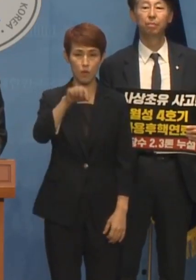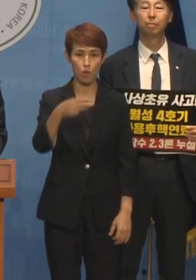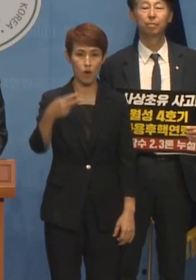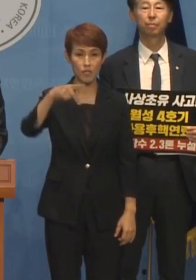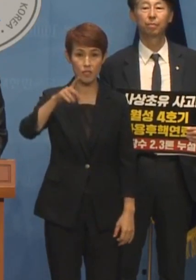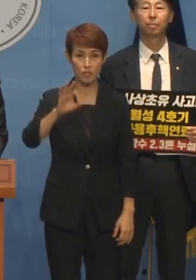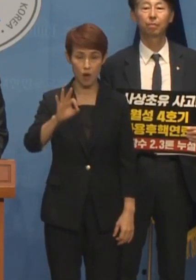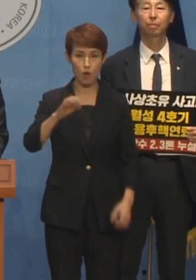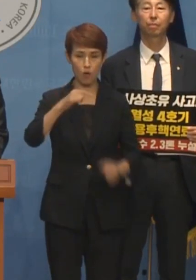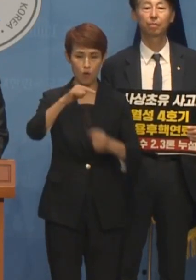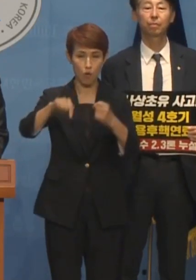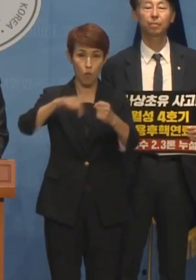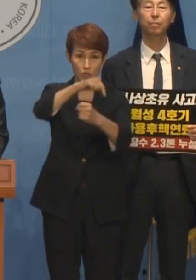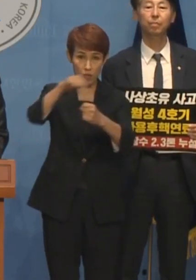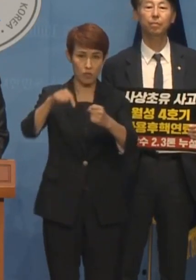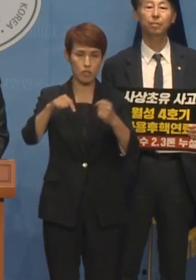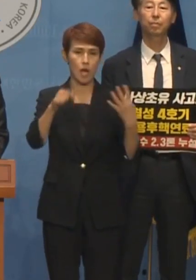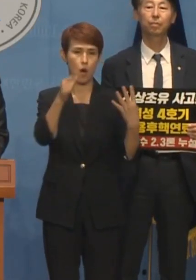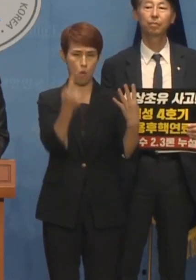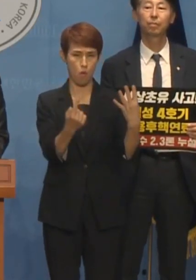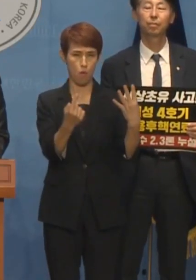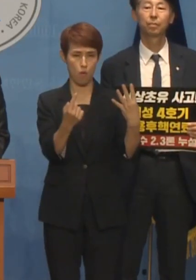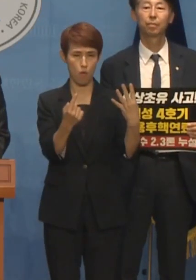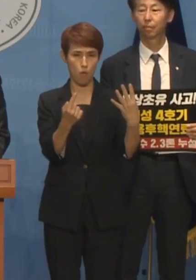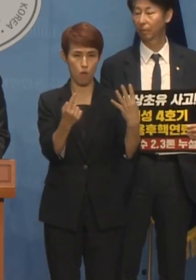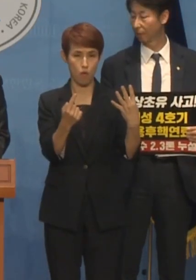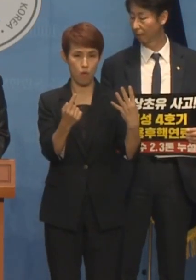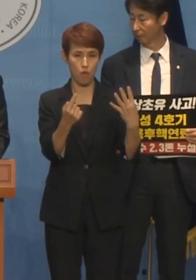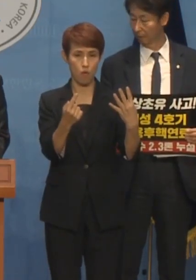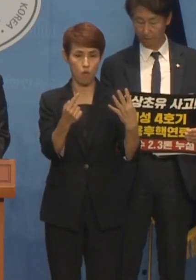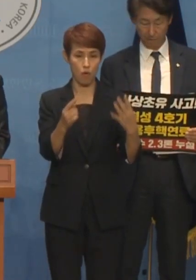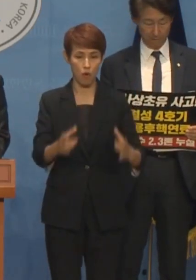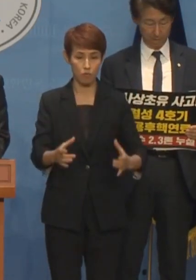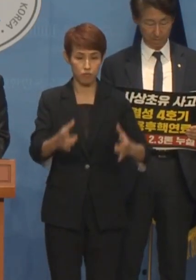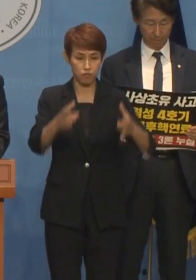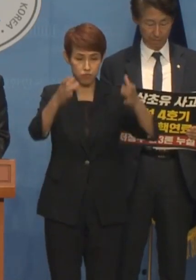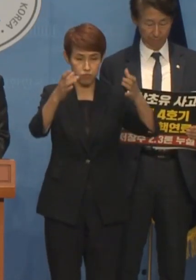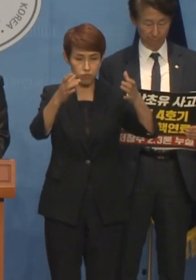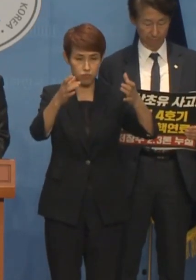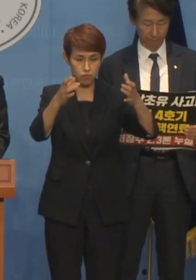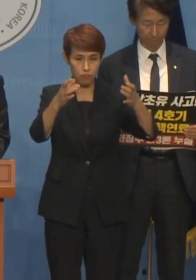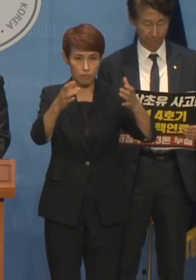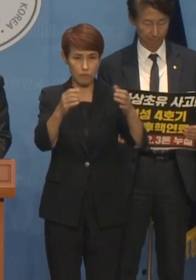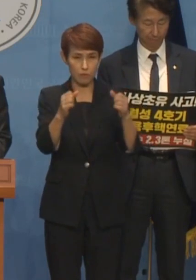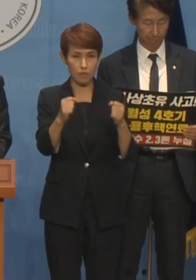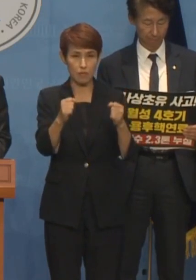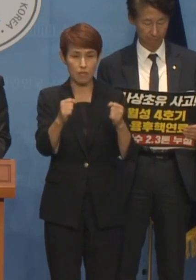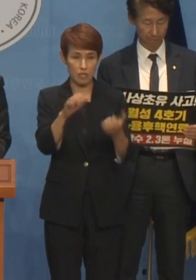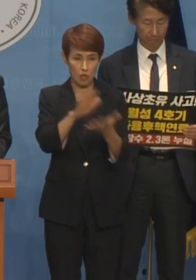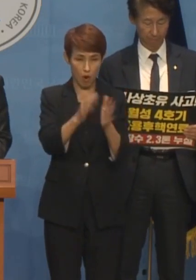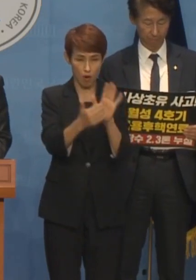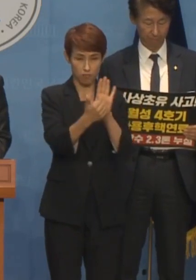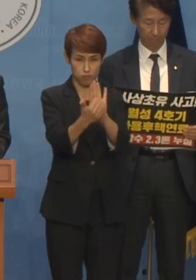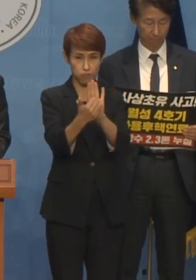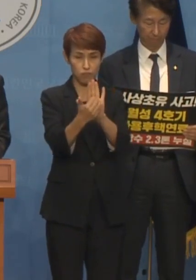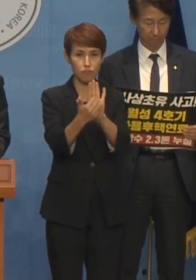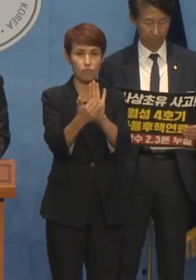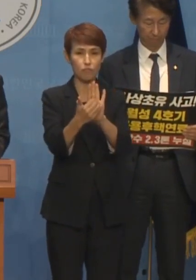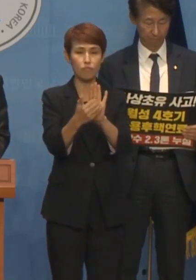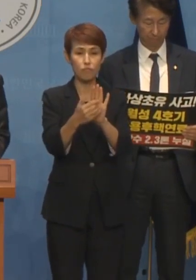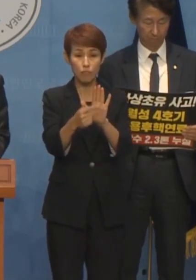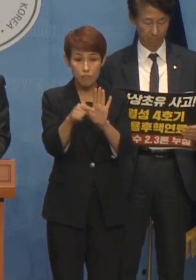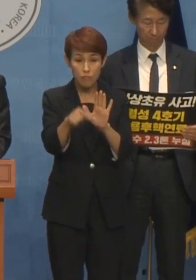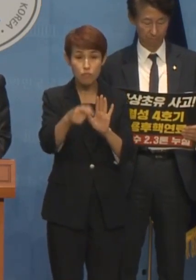4호기 방사능 오염수 누출 사고와 관련한 기자회견을 시작하도록 하겠습니다. 먼저 참석하신 분